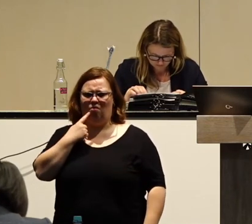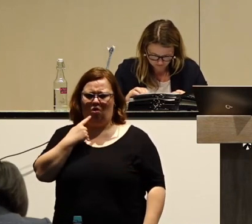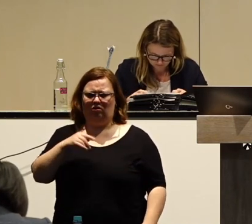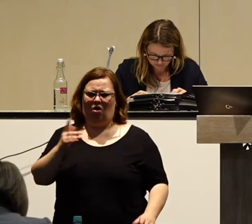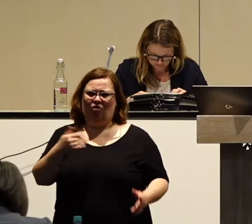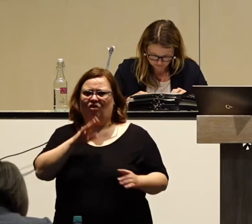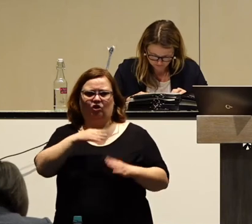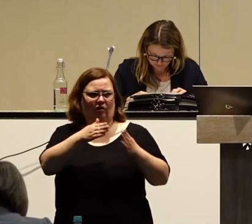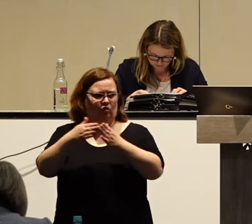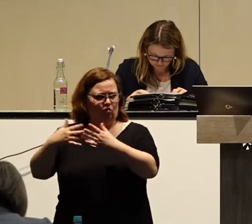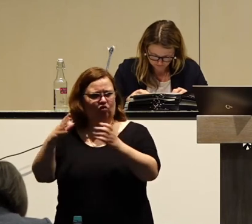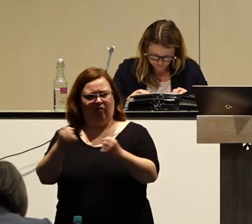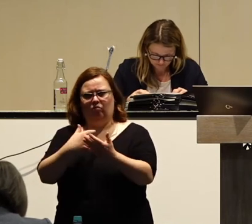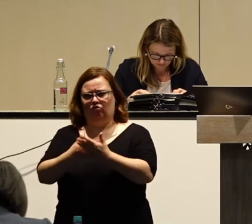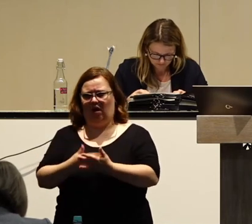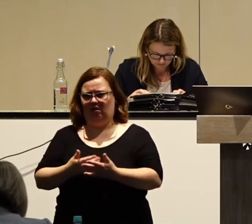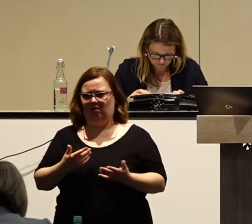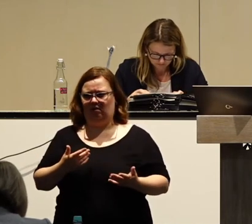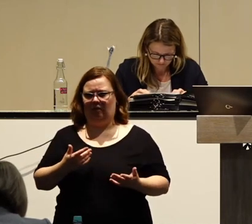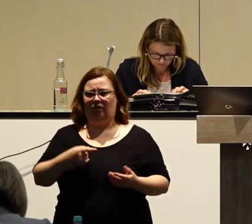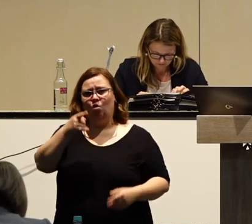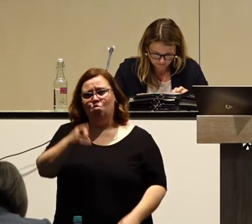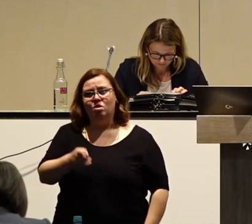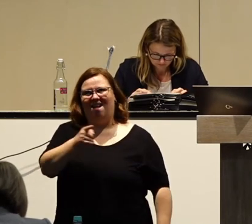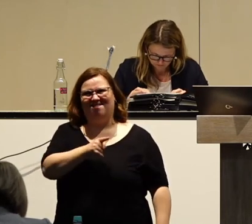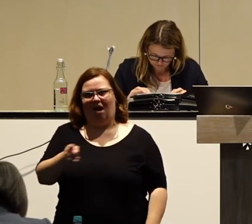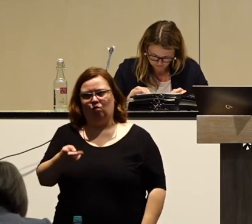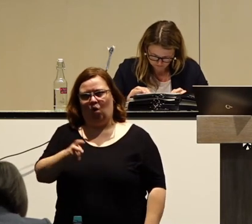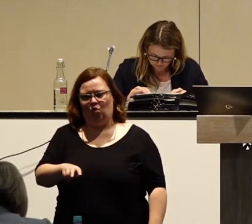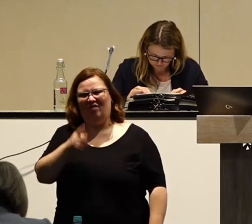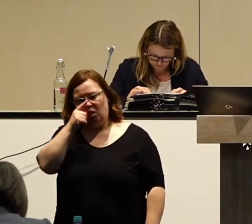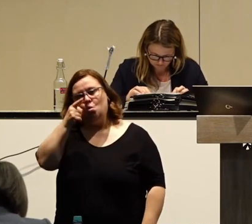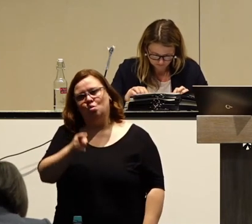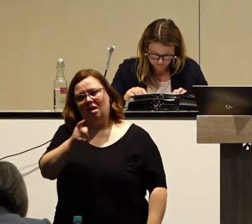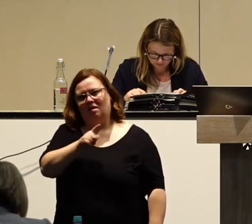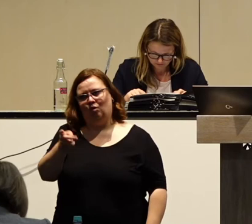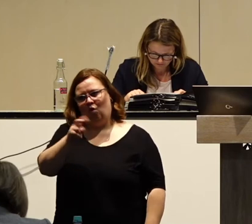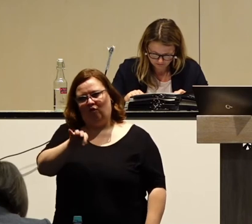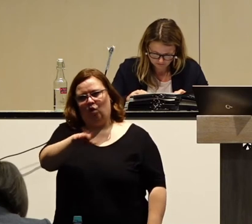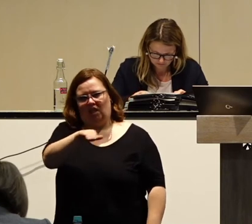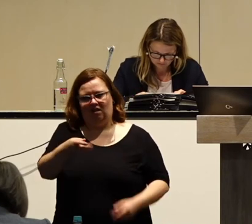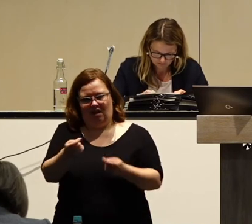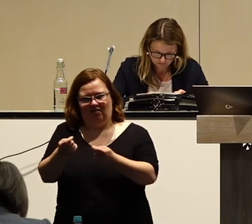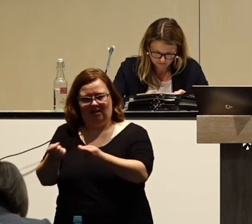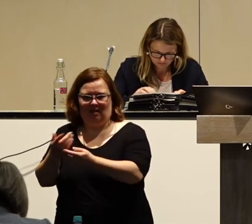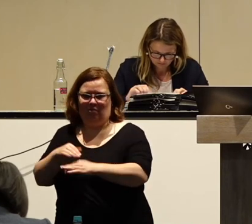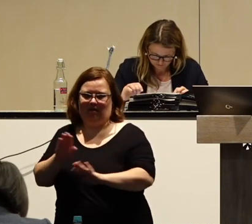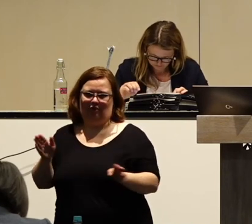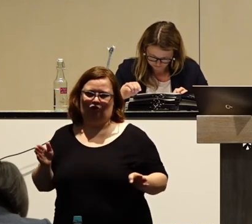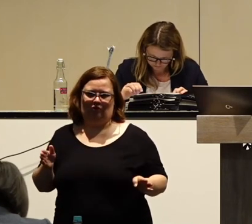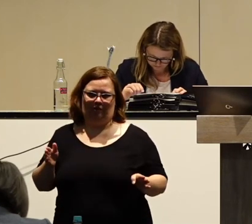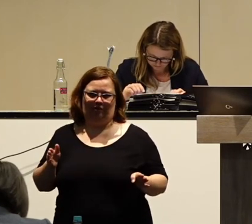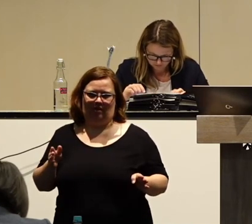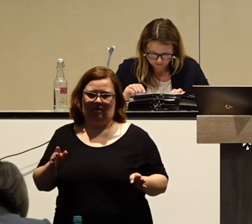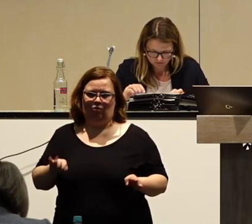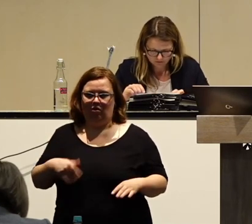gibt ja mehrere Fraktionen, die das bewiesen haben, um 100.000 Euro, die wir hier zusätzlich in Kinder in dieser Stadt investieren wollen, in mehr